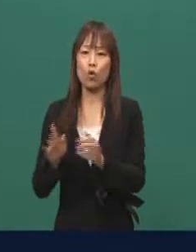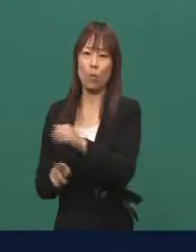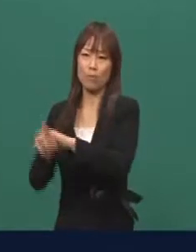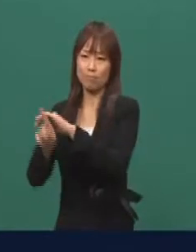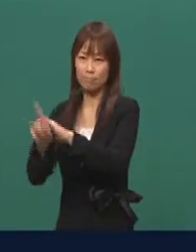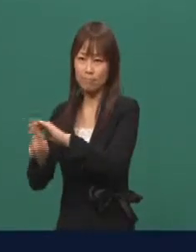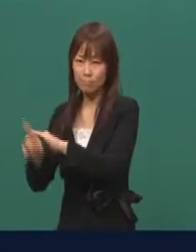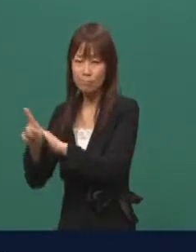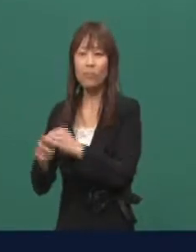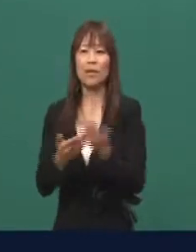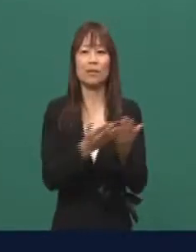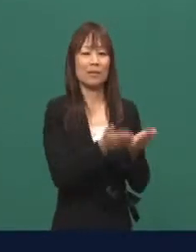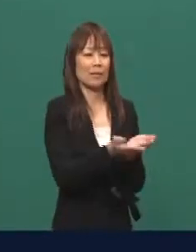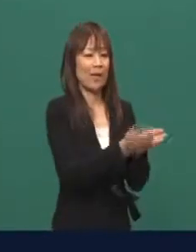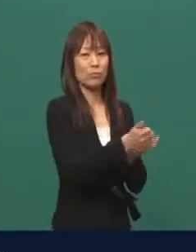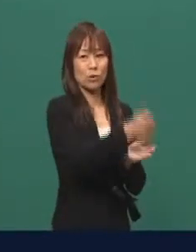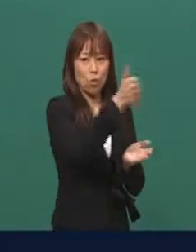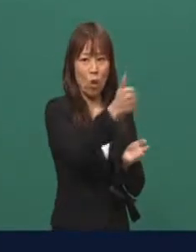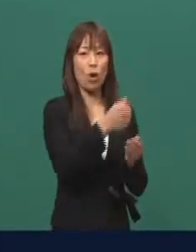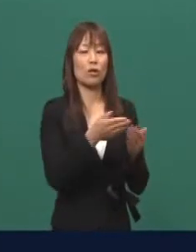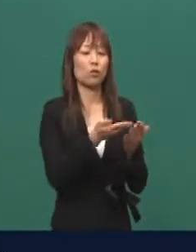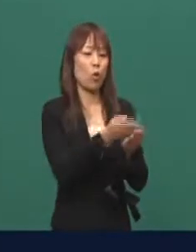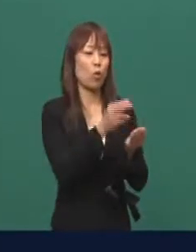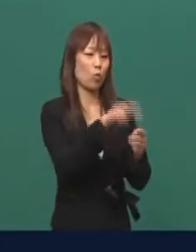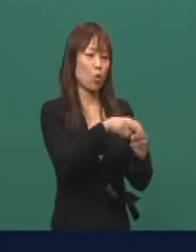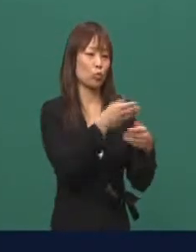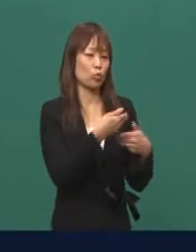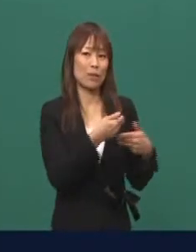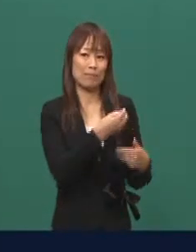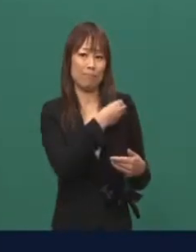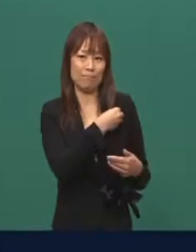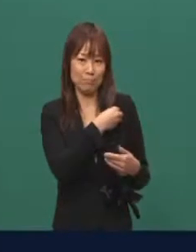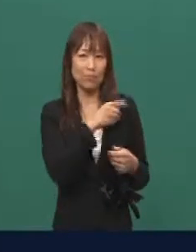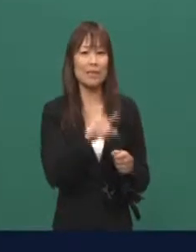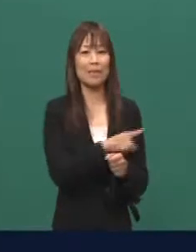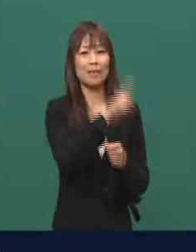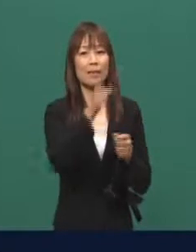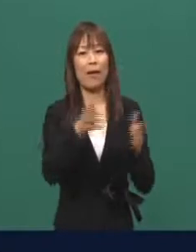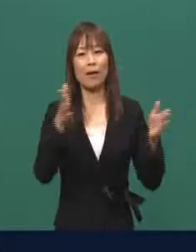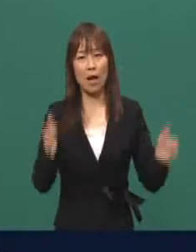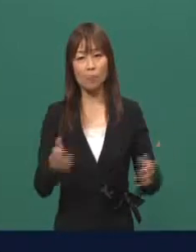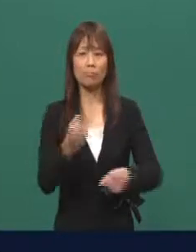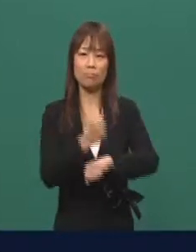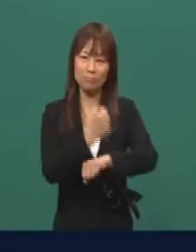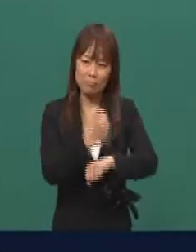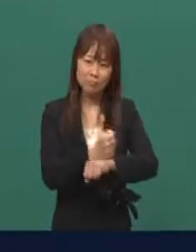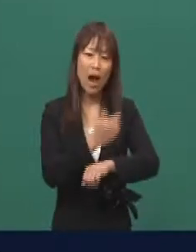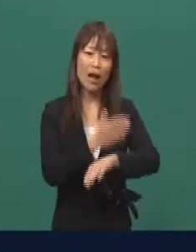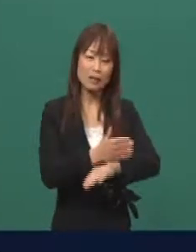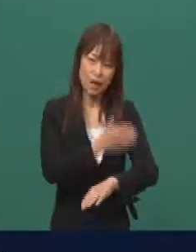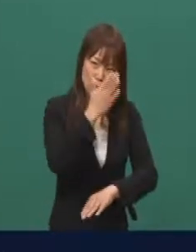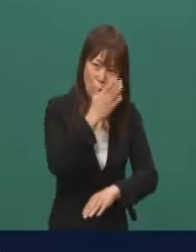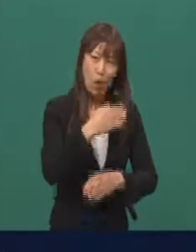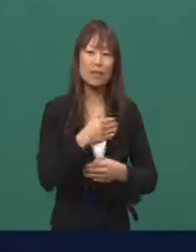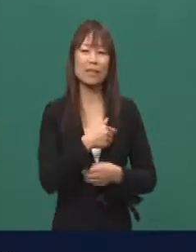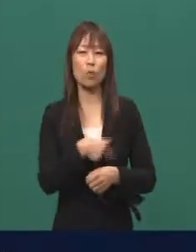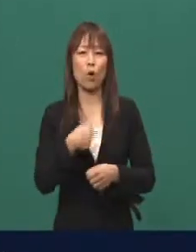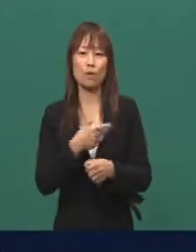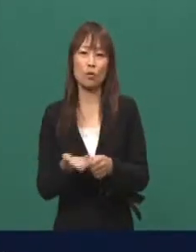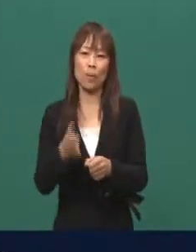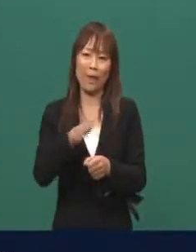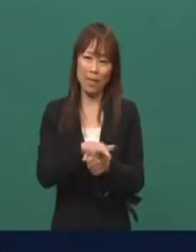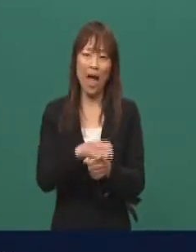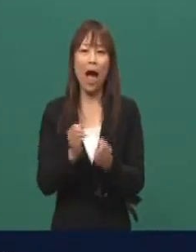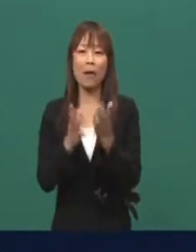式では児童の代表が、船長ら乗組員に花束を手渡して、1年の航海